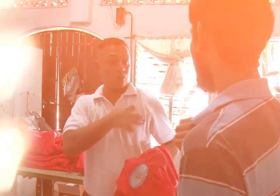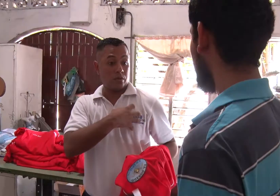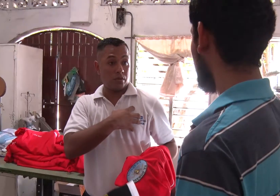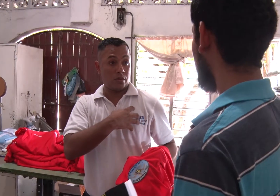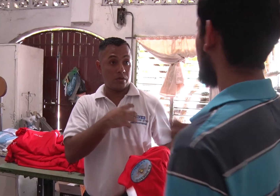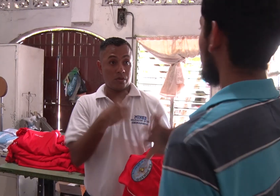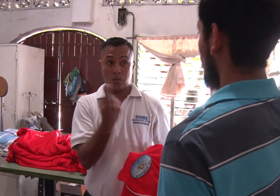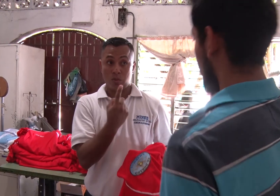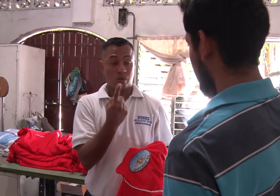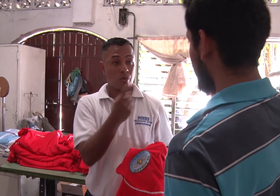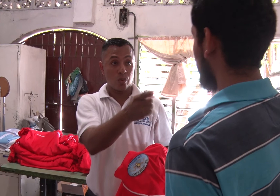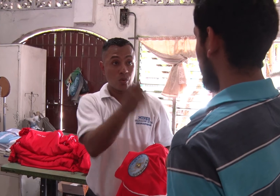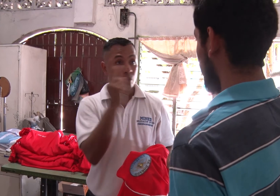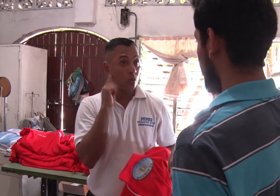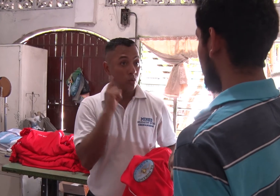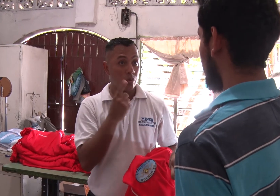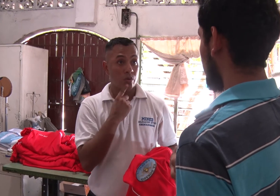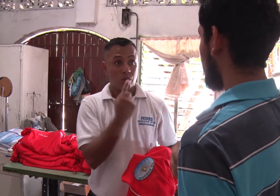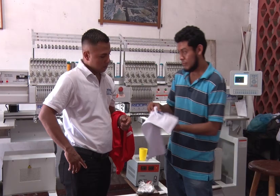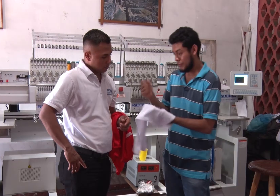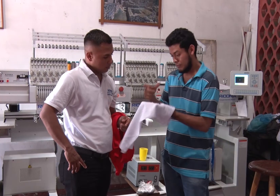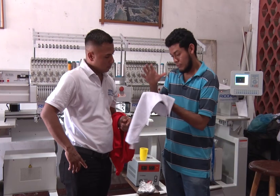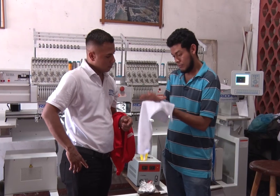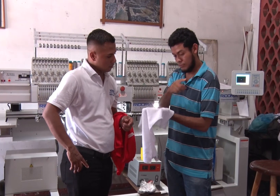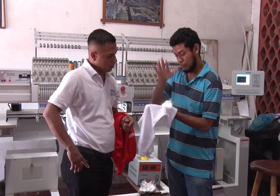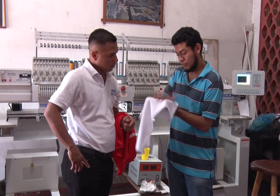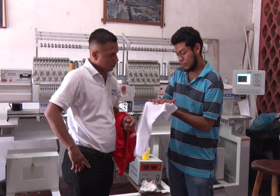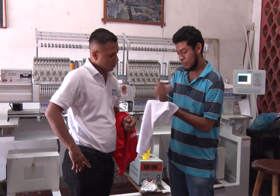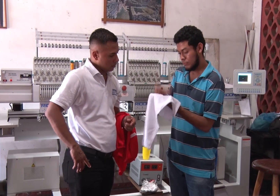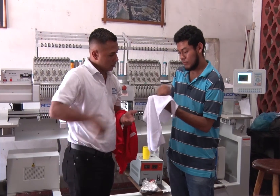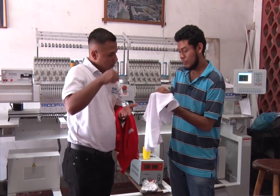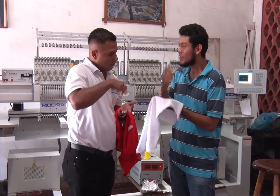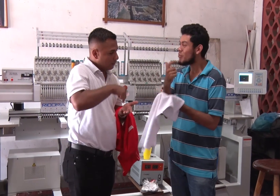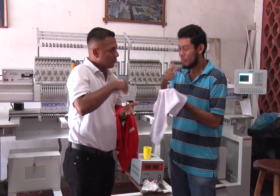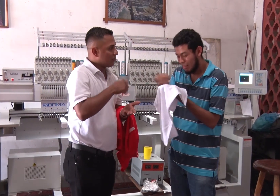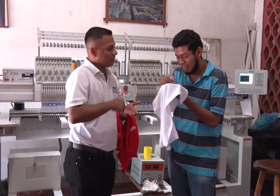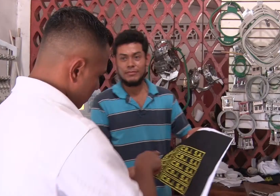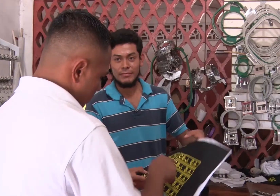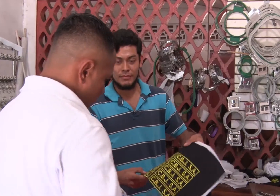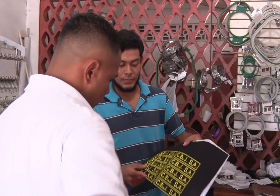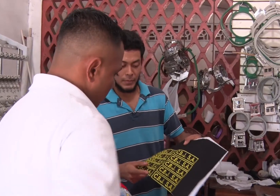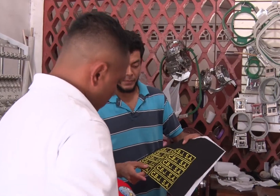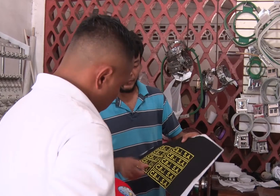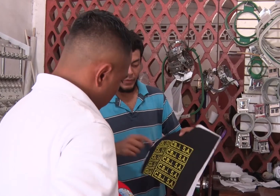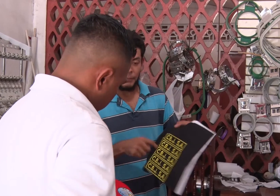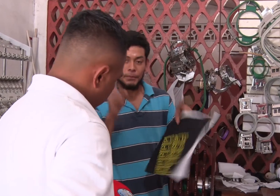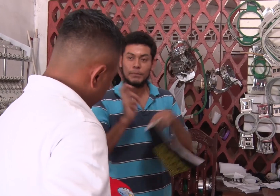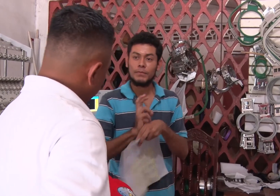Harlan es un ícono de admiración en el departamento de Chinandega, debido a que es el presidente de la Asociación de Sordos, donde